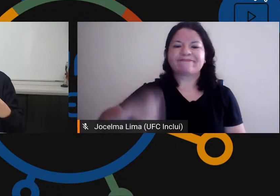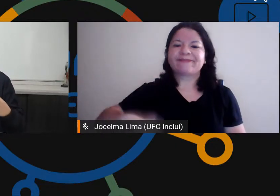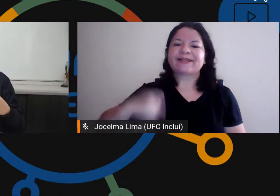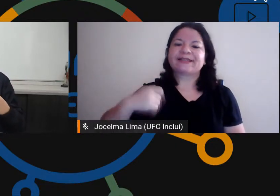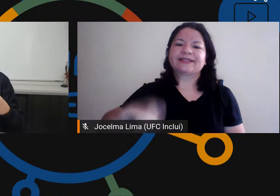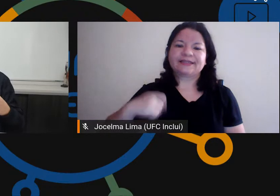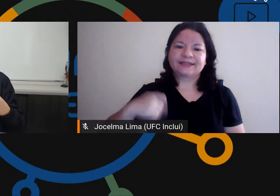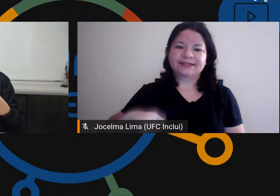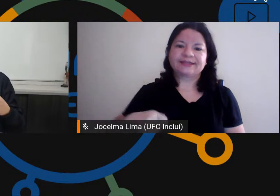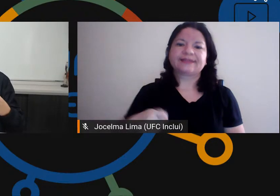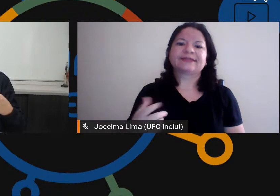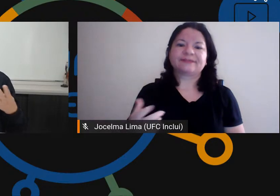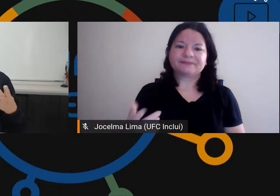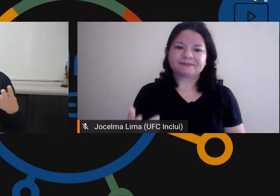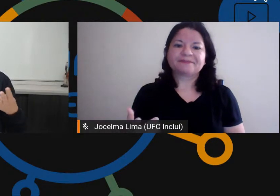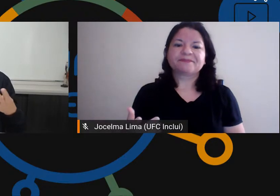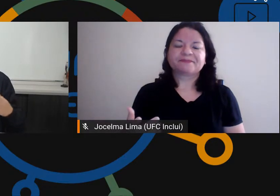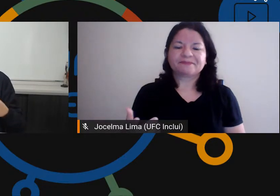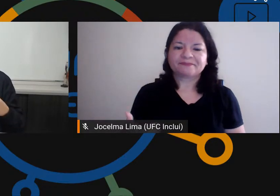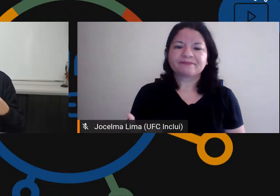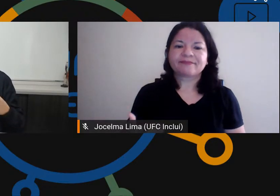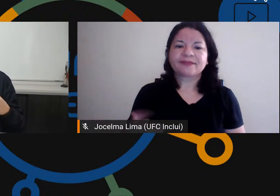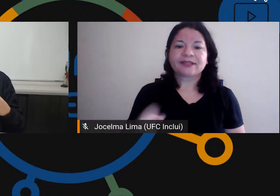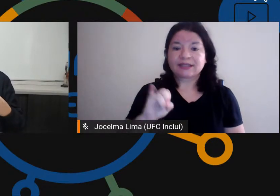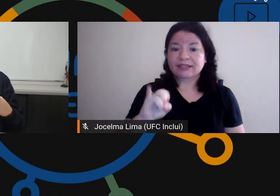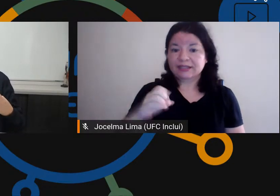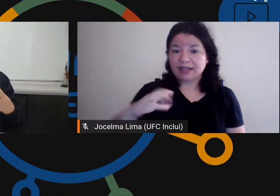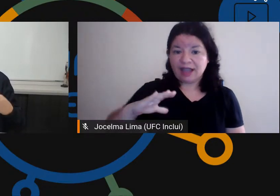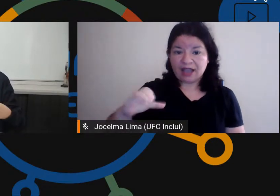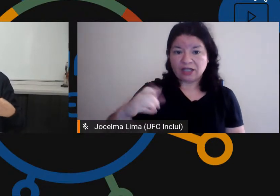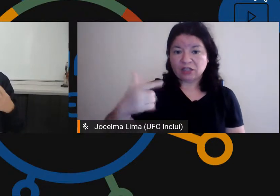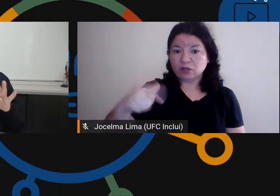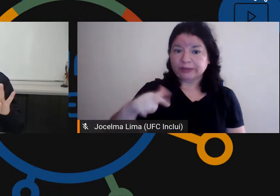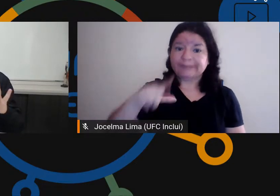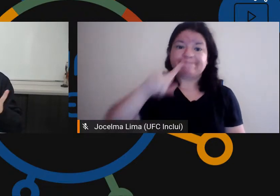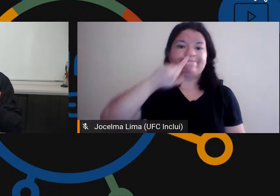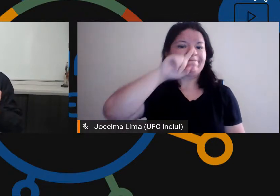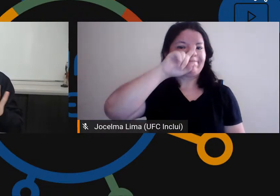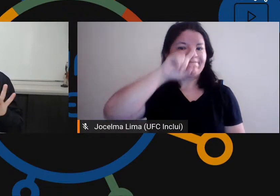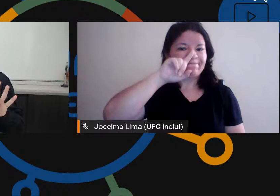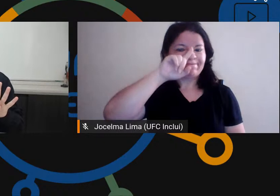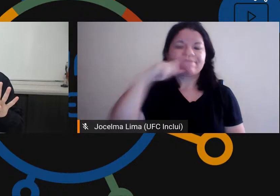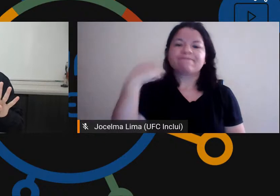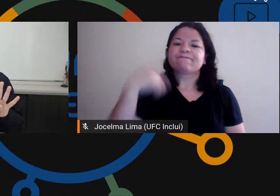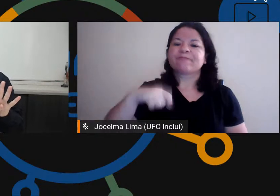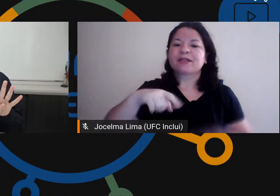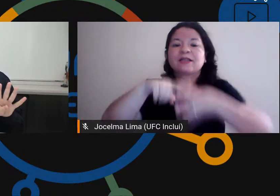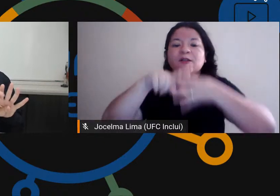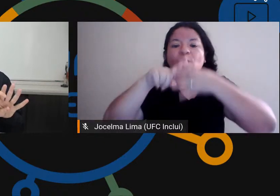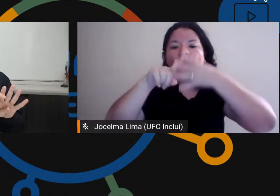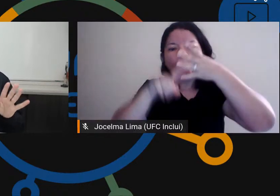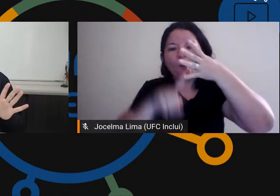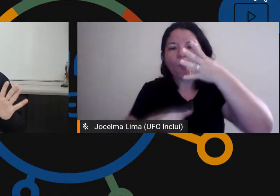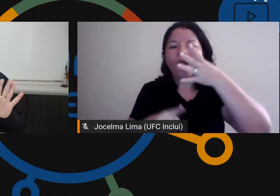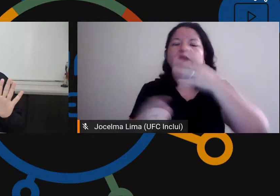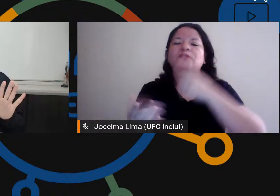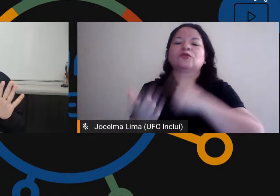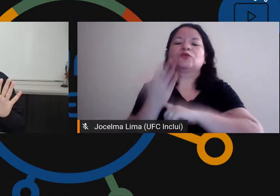às vezes, é arriscado, não é verdade? Então, tudo isso tem que estar junto da formação do cientista. Fora